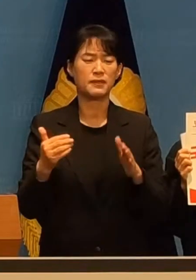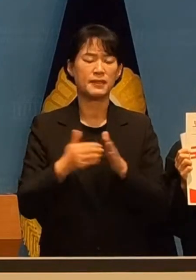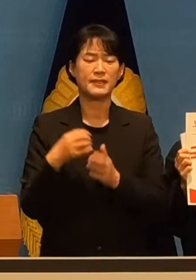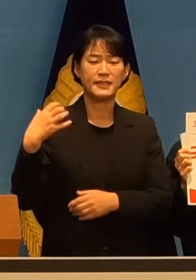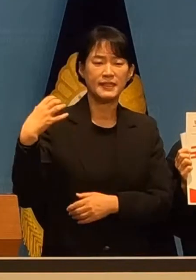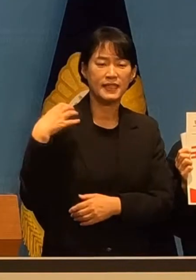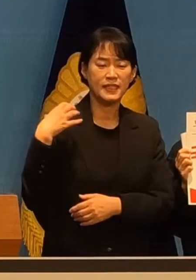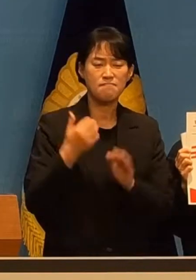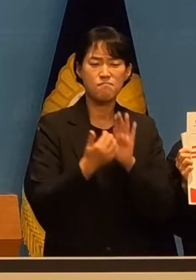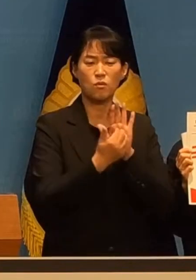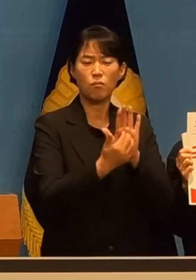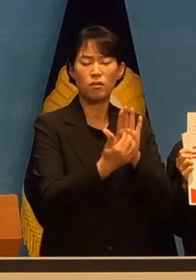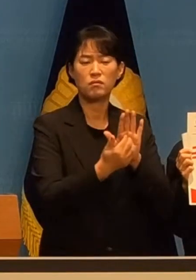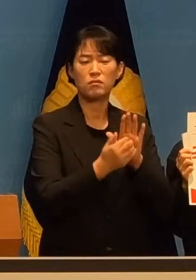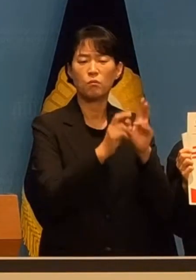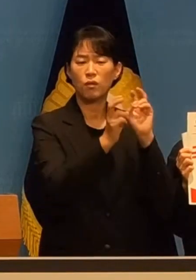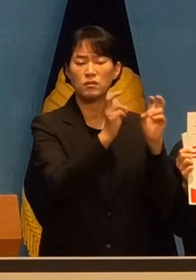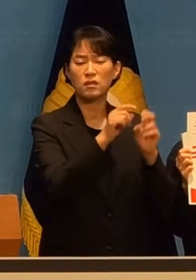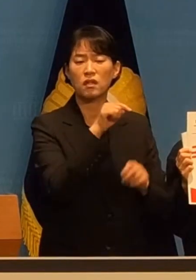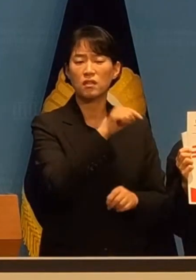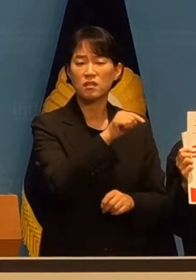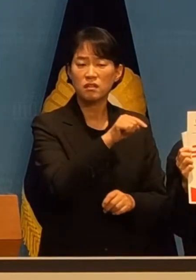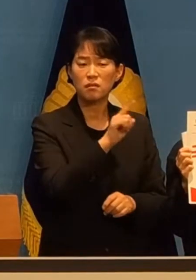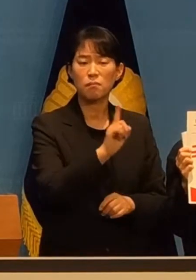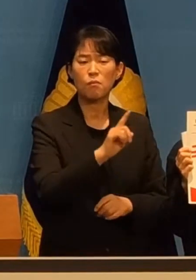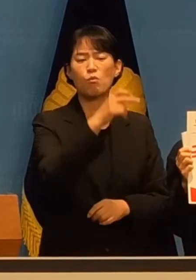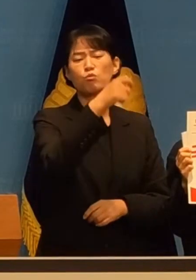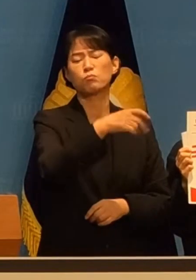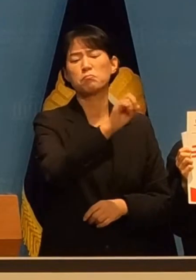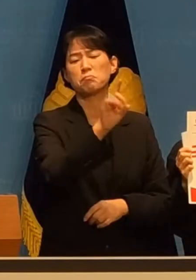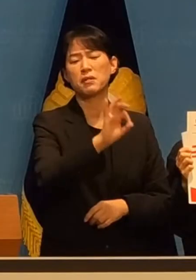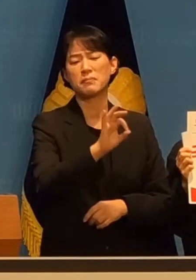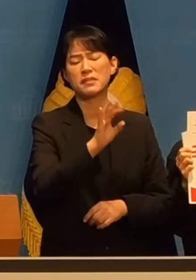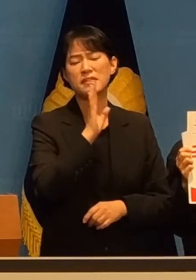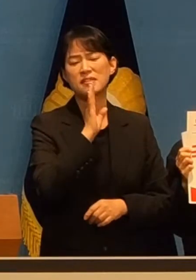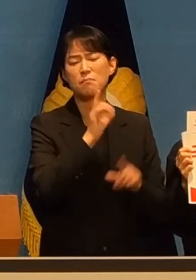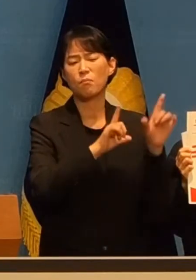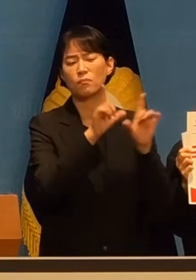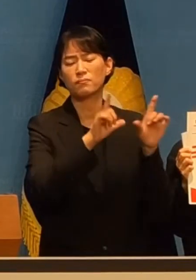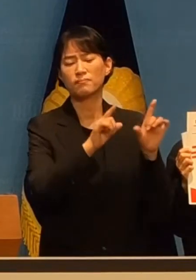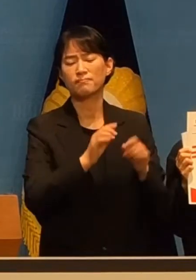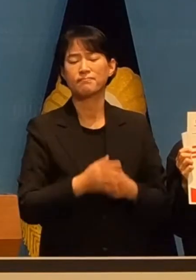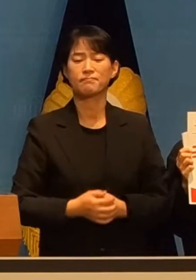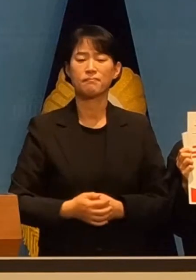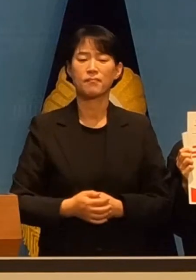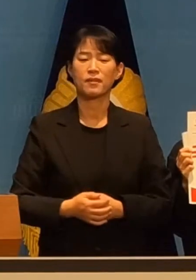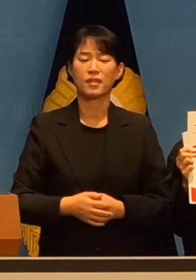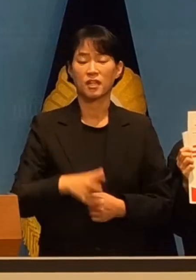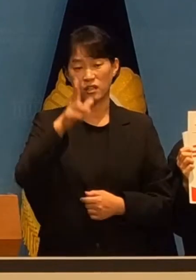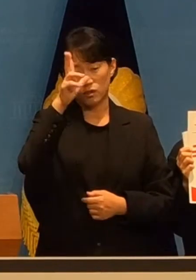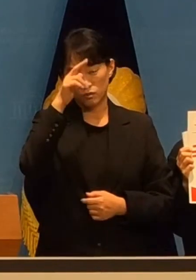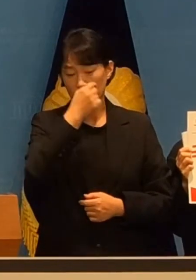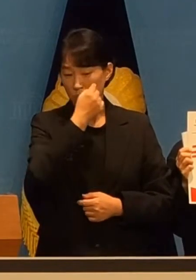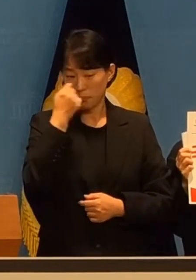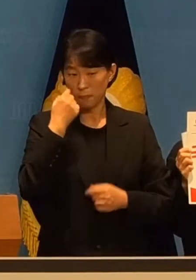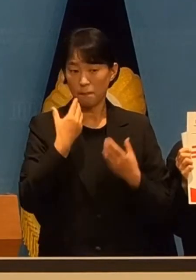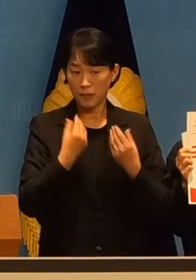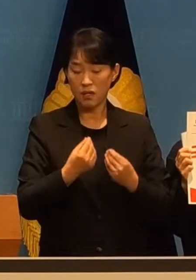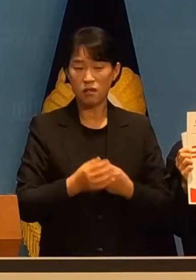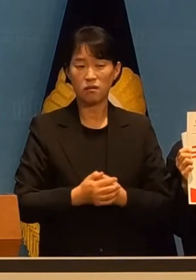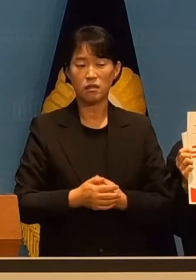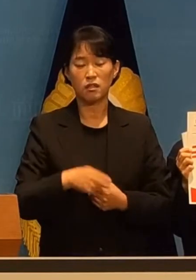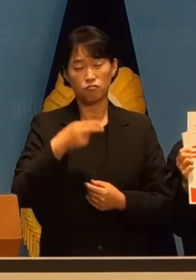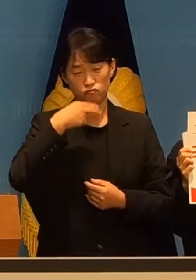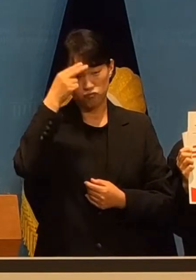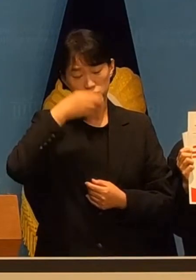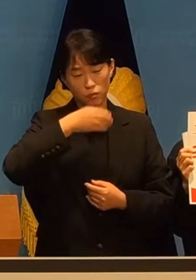책임을 거부하는 기업, 그것이 바로 쿠팡의 민낯입니다. 경찰도 확인했습니다. 음주